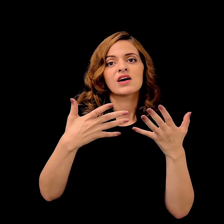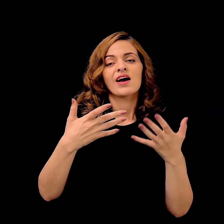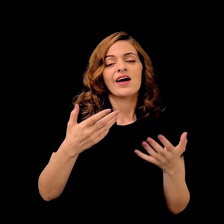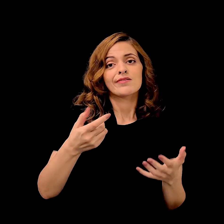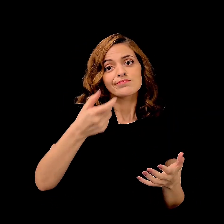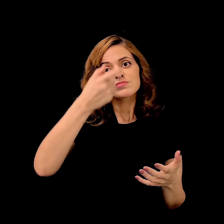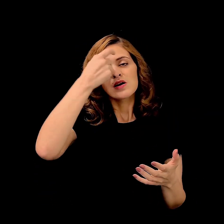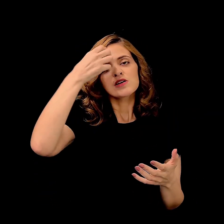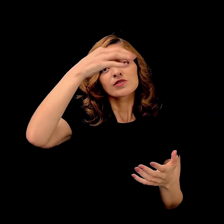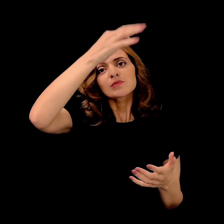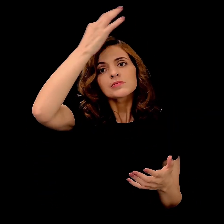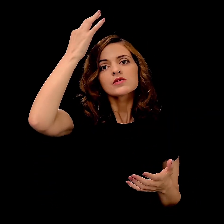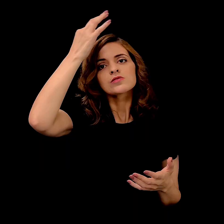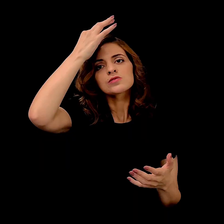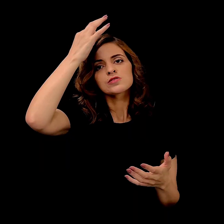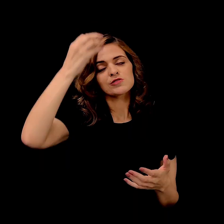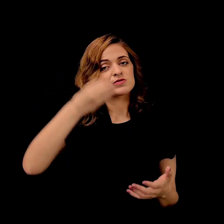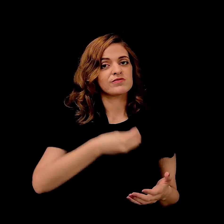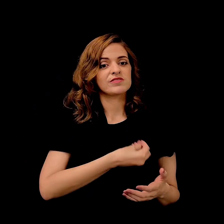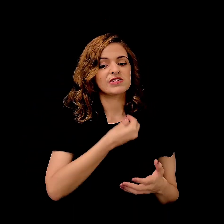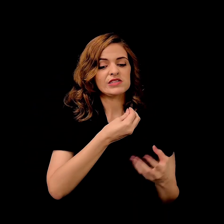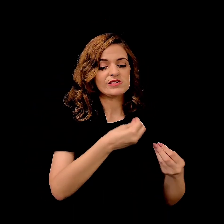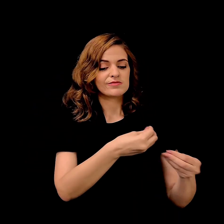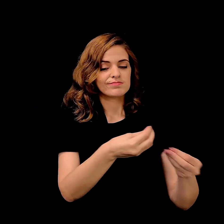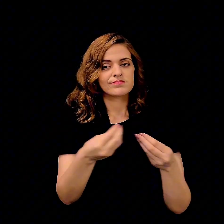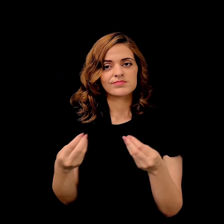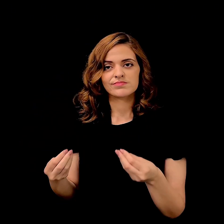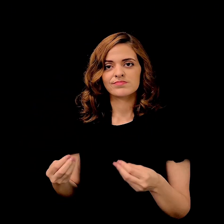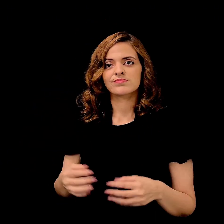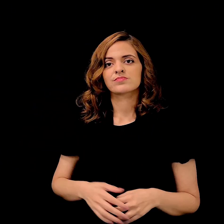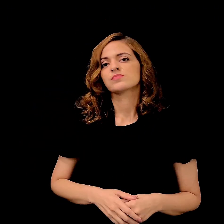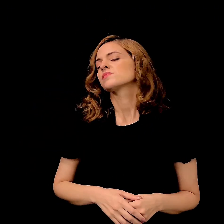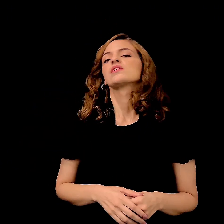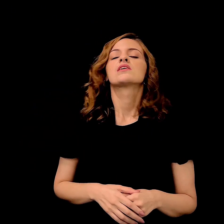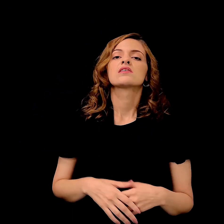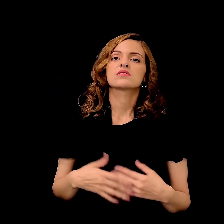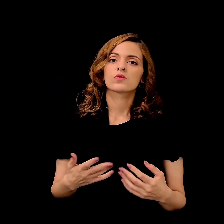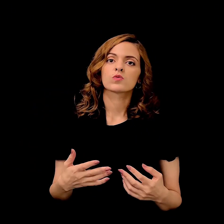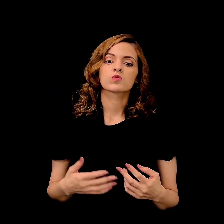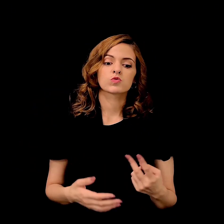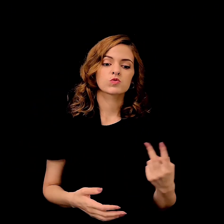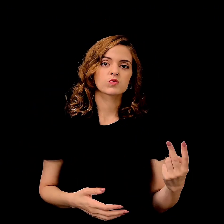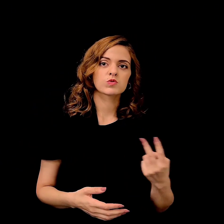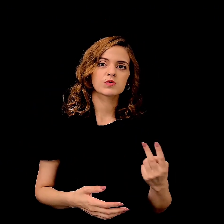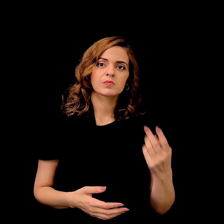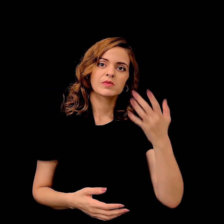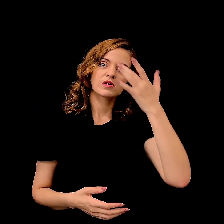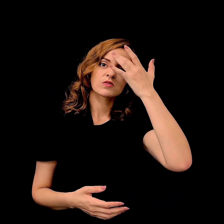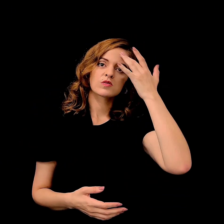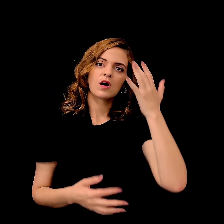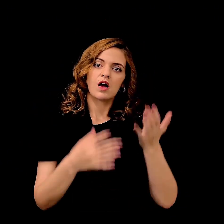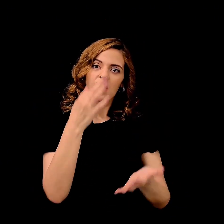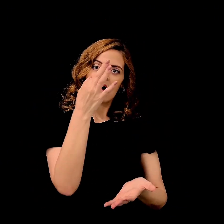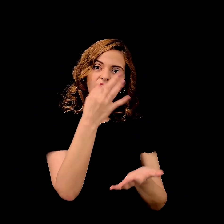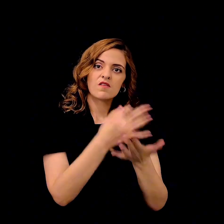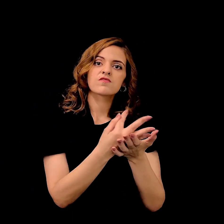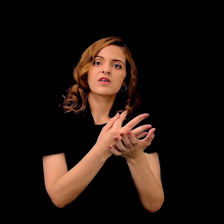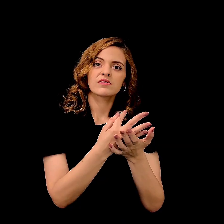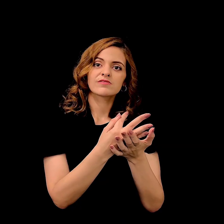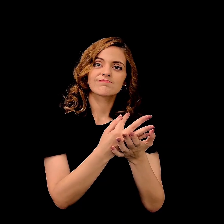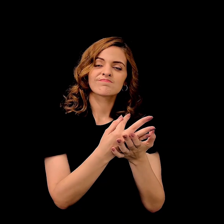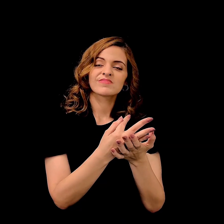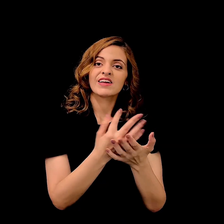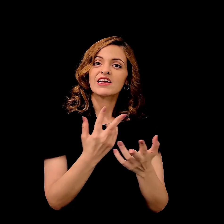quando duas pessoas carregam a mesma fé, os mesmos princípios,